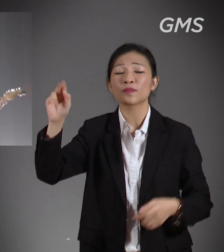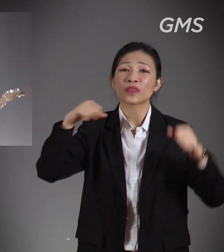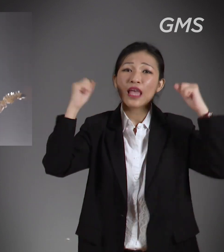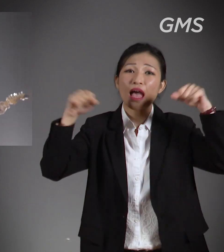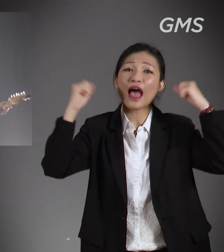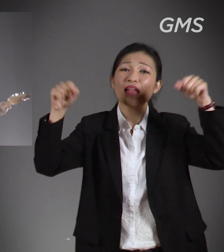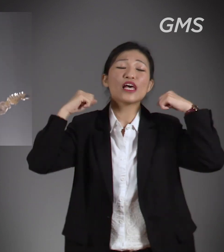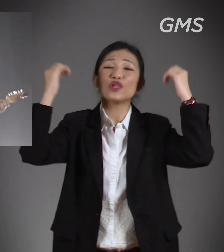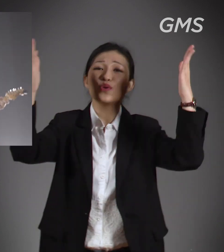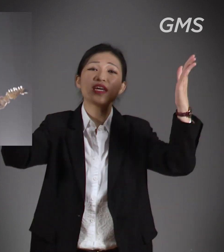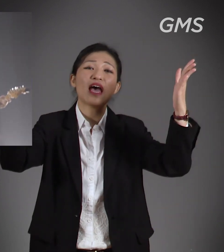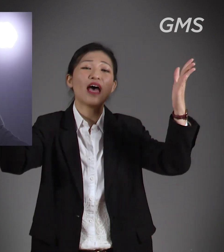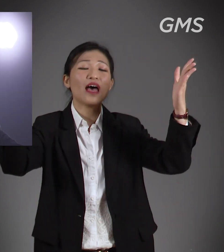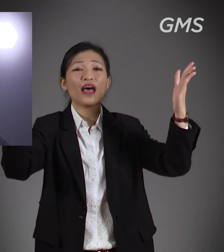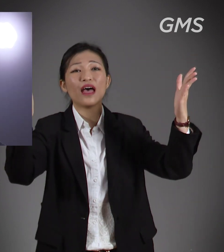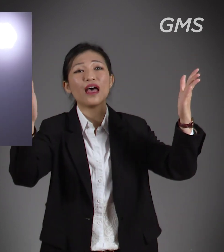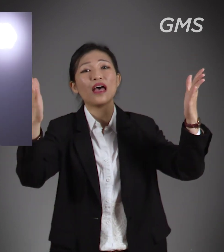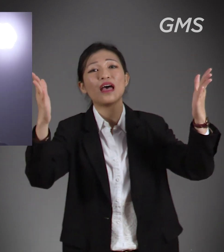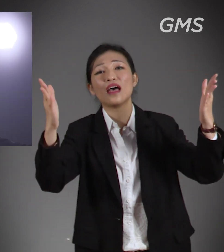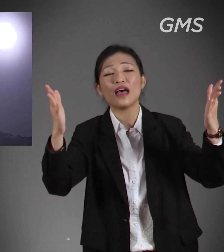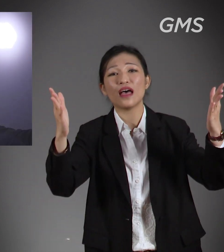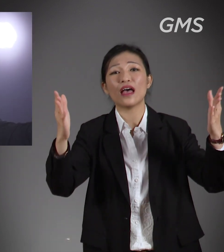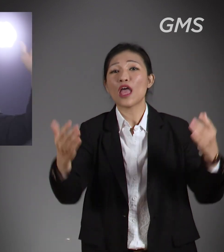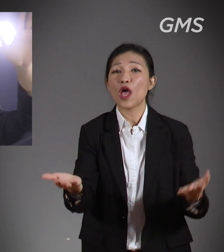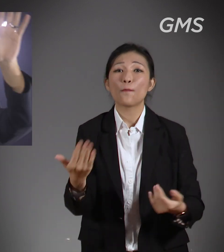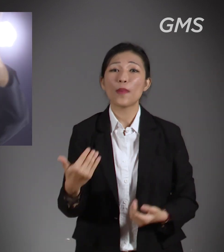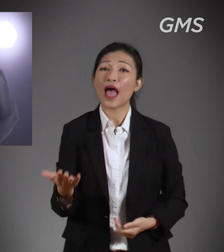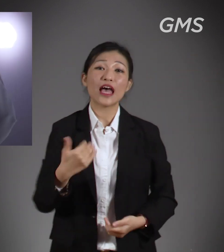meria rabaya sare.